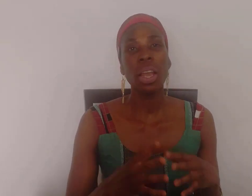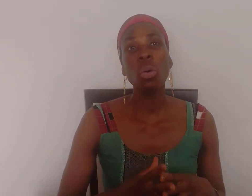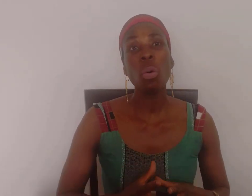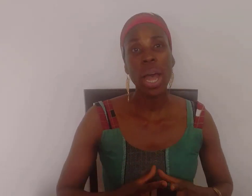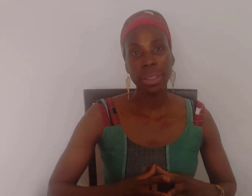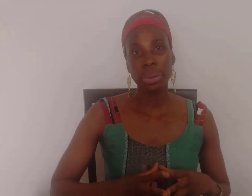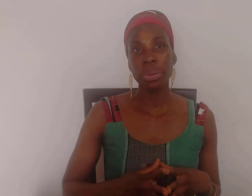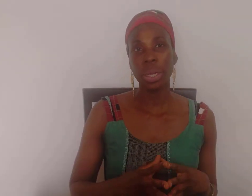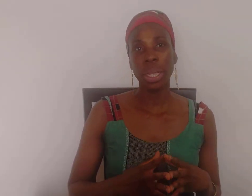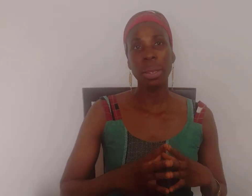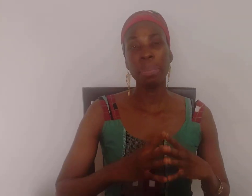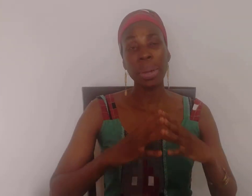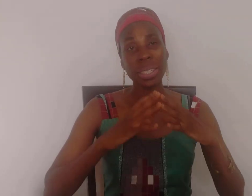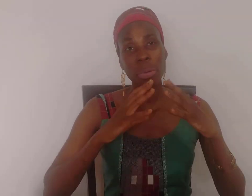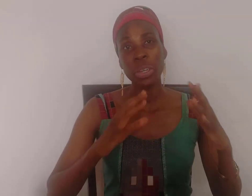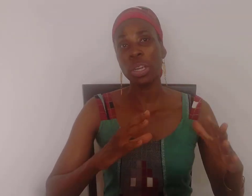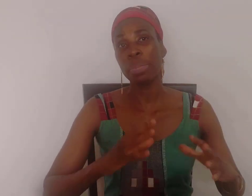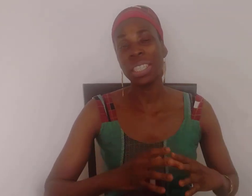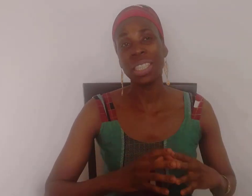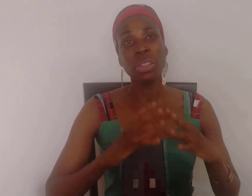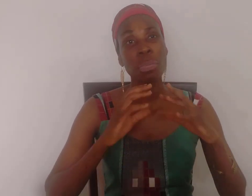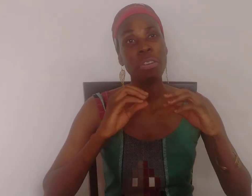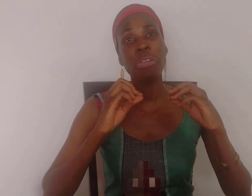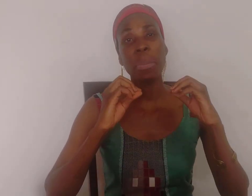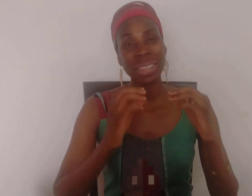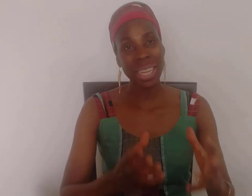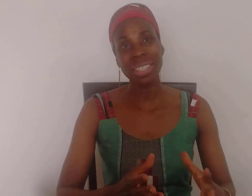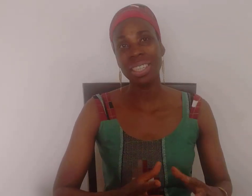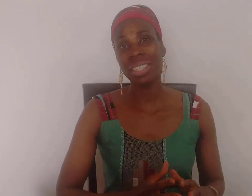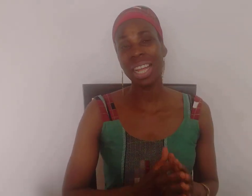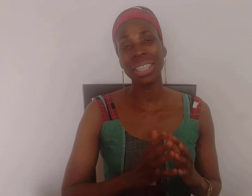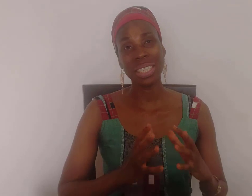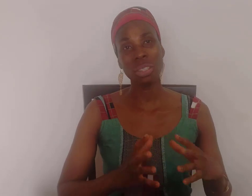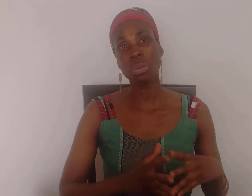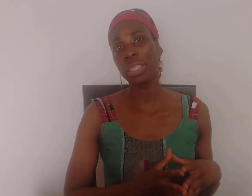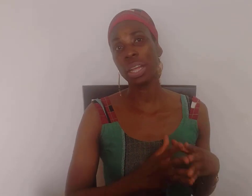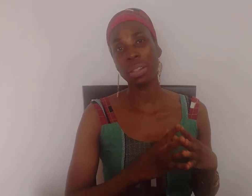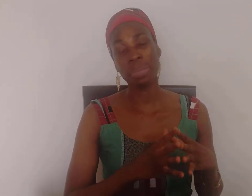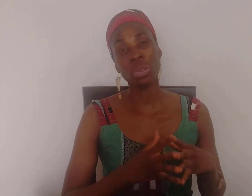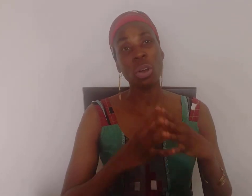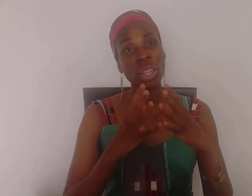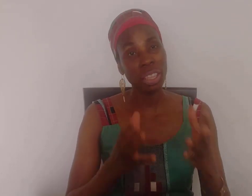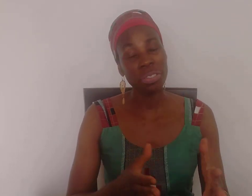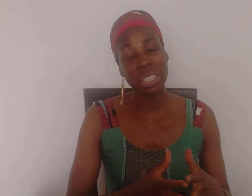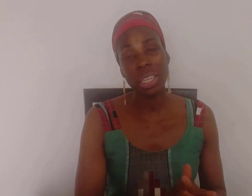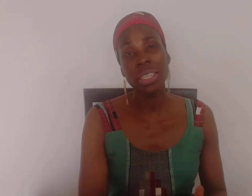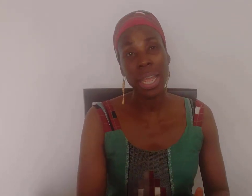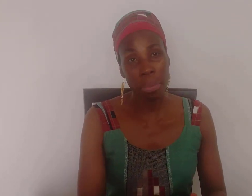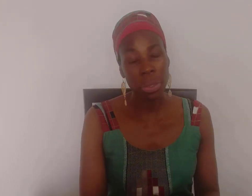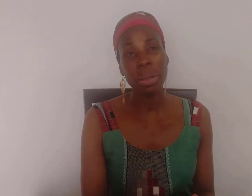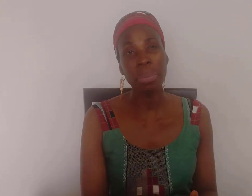é o quadro, mais ou menos apresentado de uma forma tangencial da situação da pessoa com deficiência em